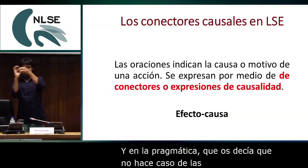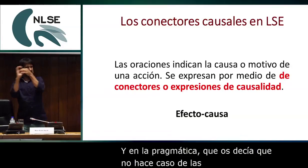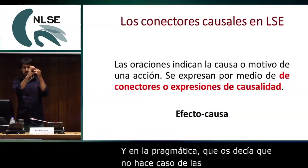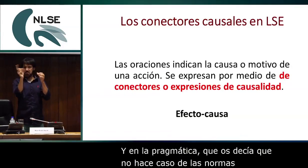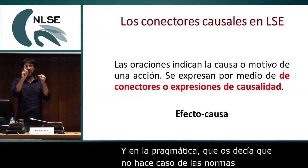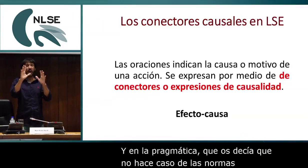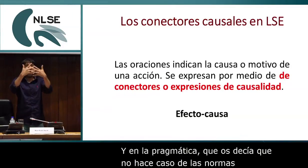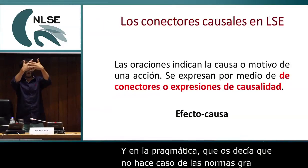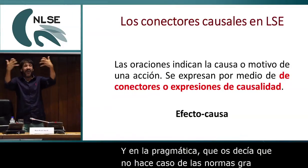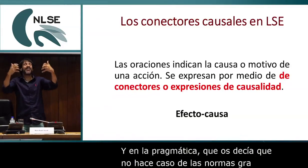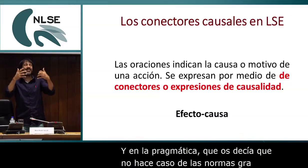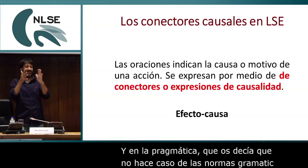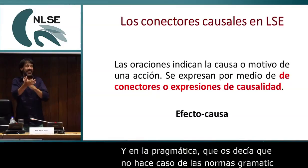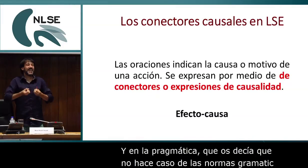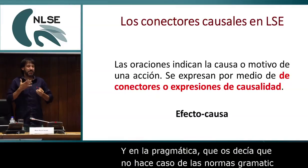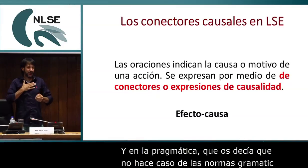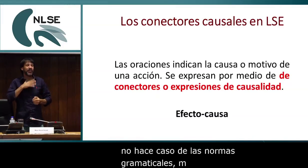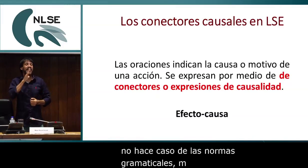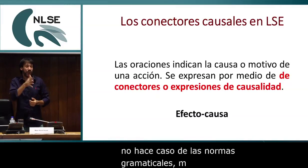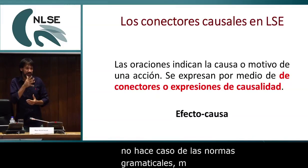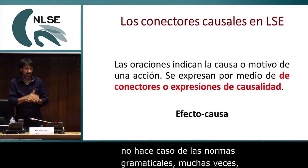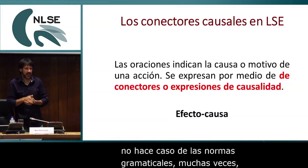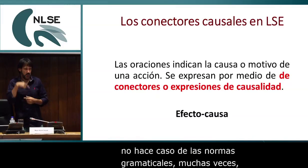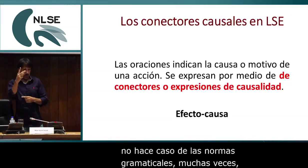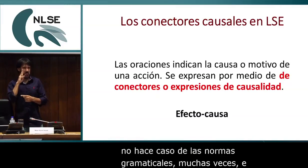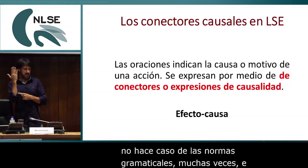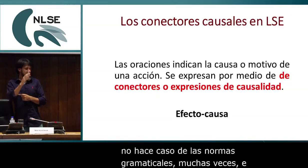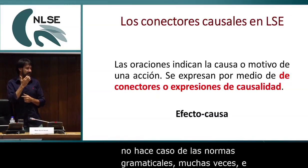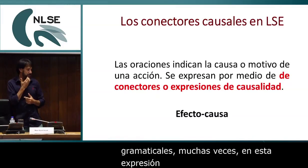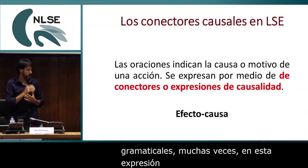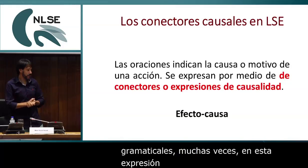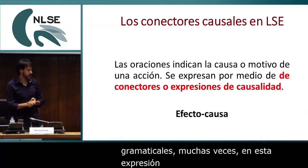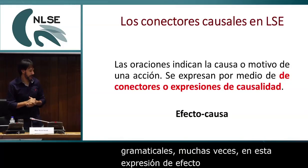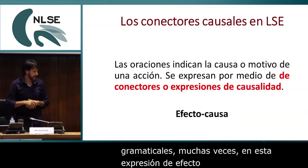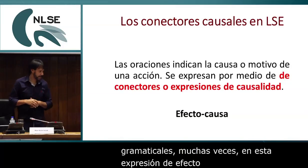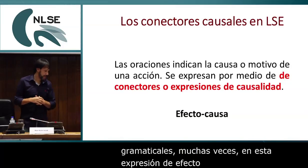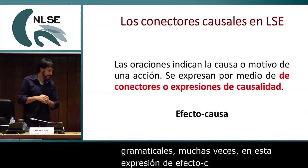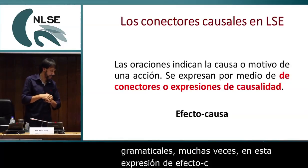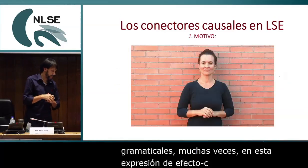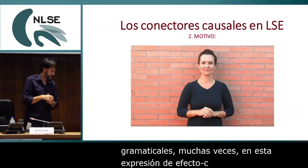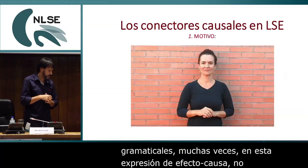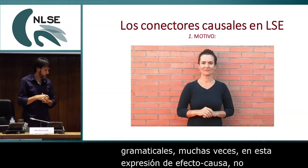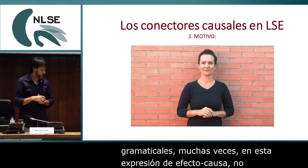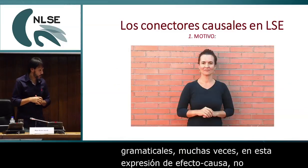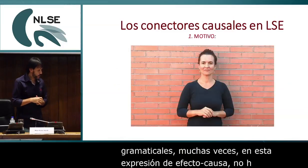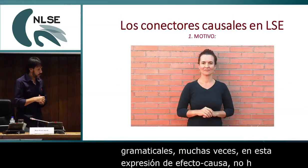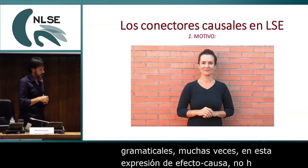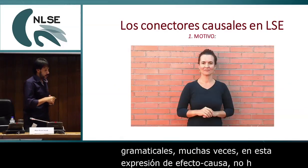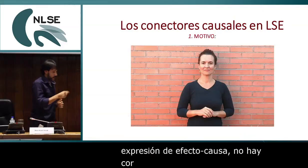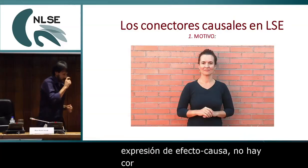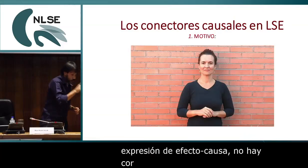expresión de efecto-causa no hay correlación, pero sí se utiliza en la expresión el conector causal.